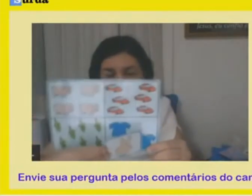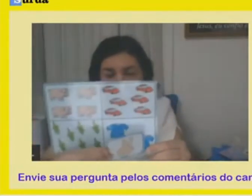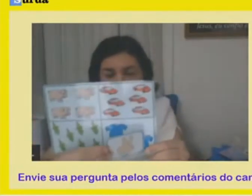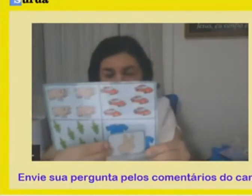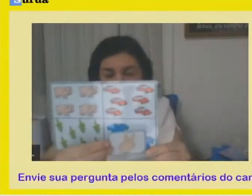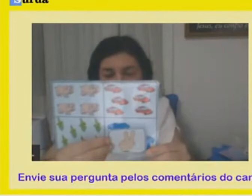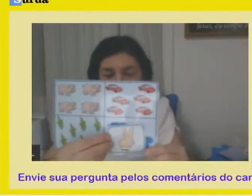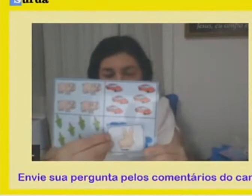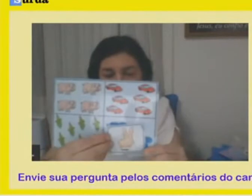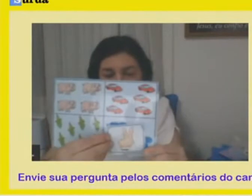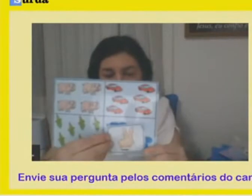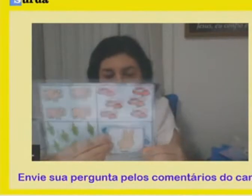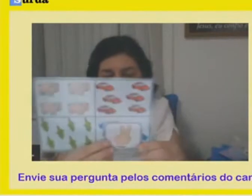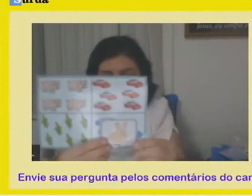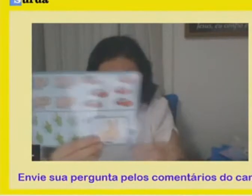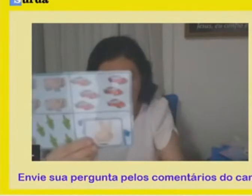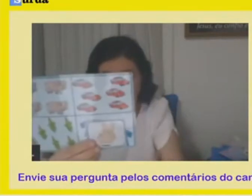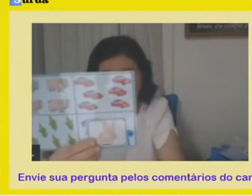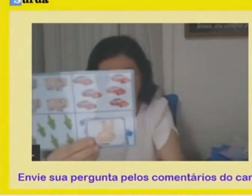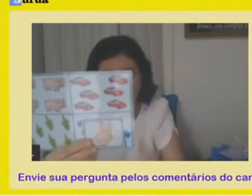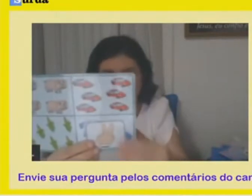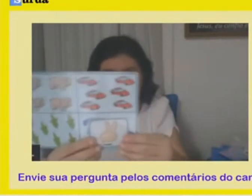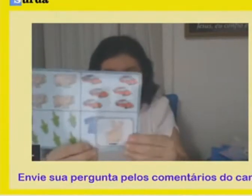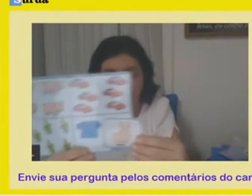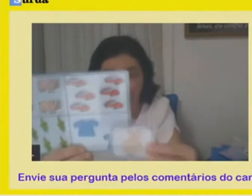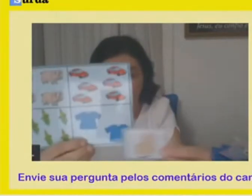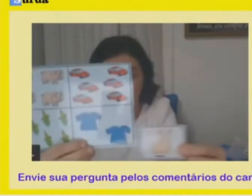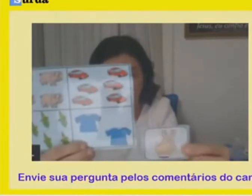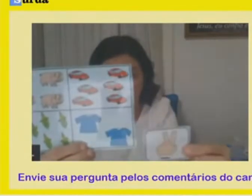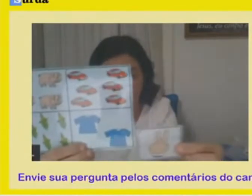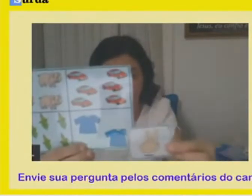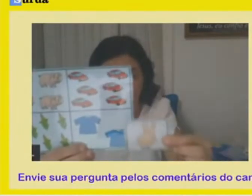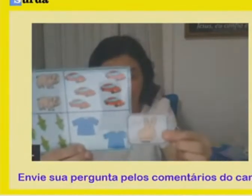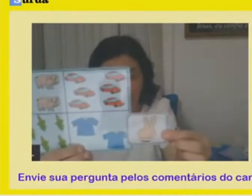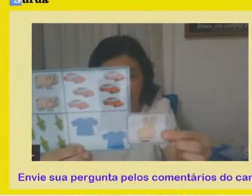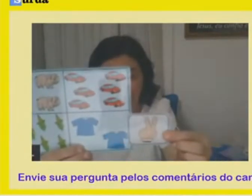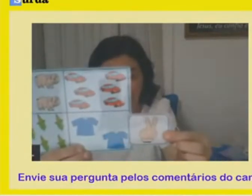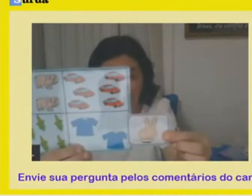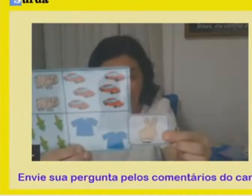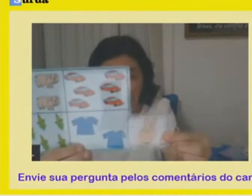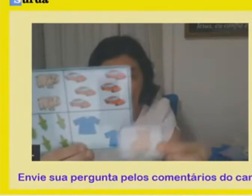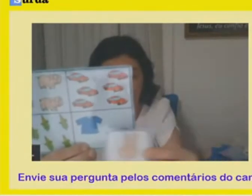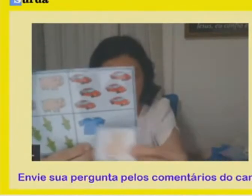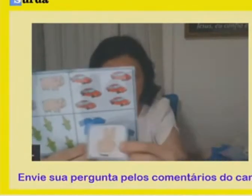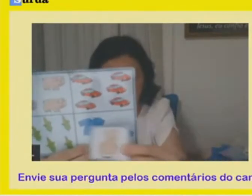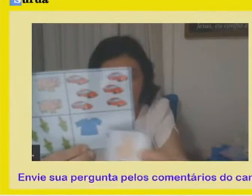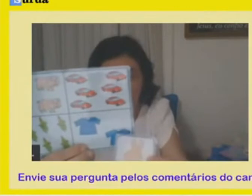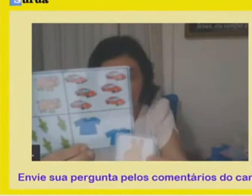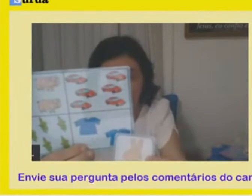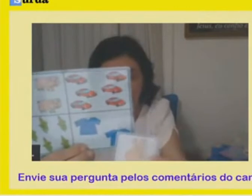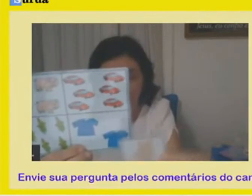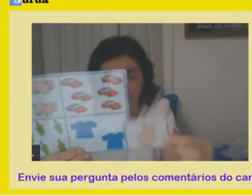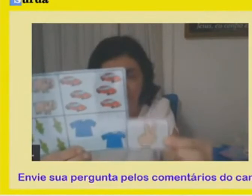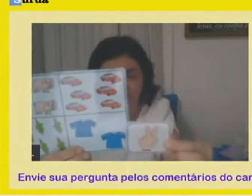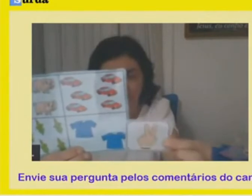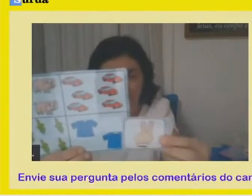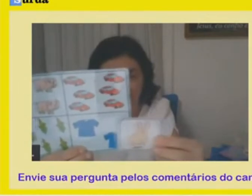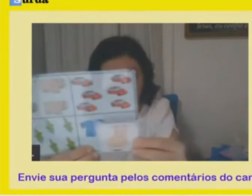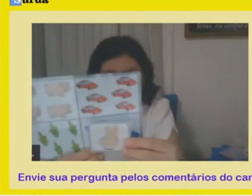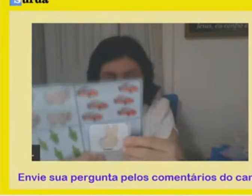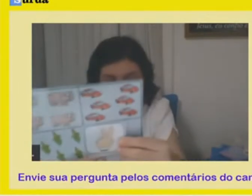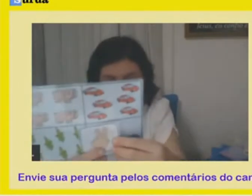Ali é sua mãozinha. Esse aqui, 2. Qual que tem 2? Esse.